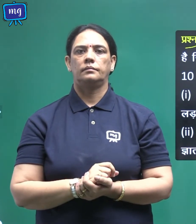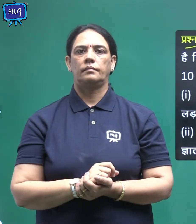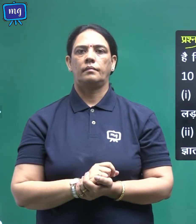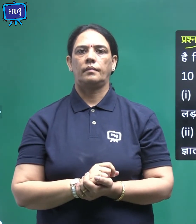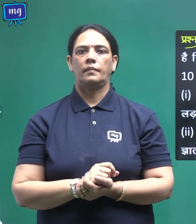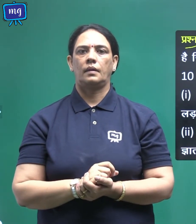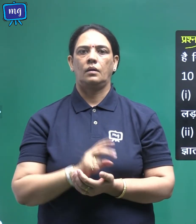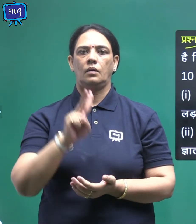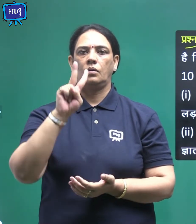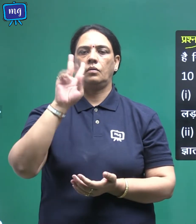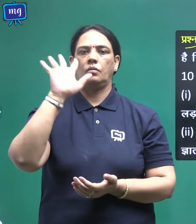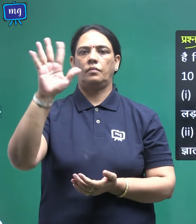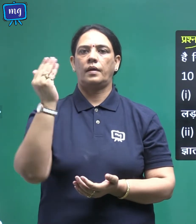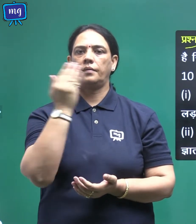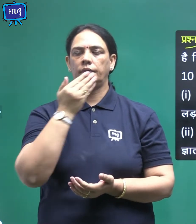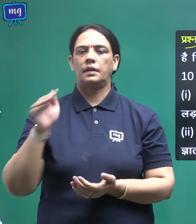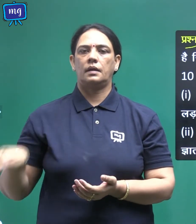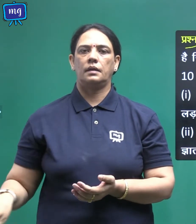25 विद्यार्थी हैं